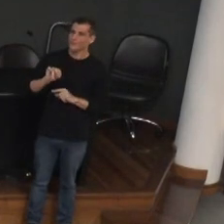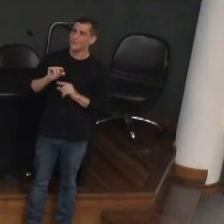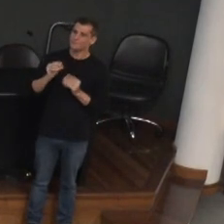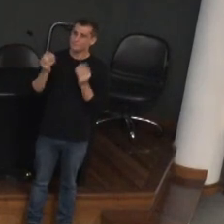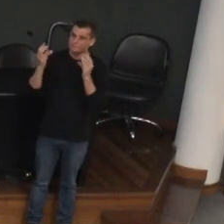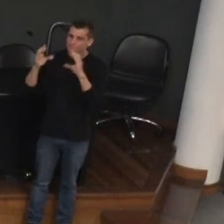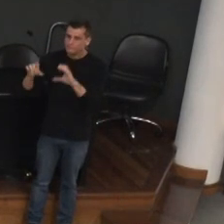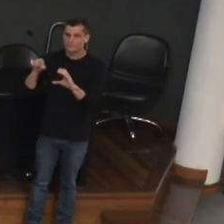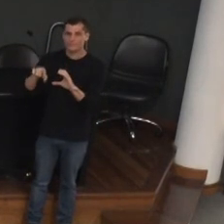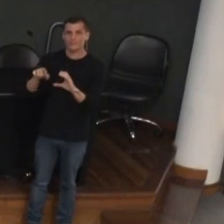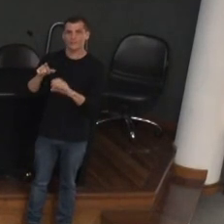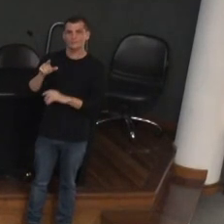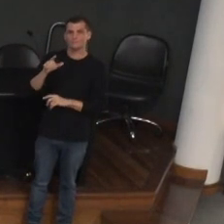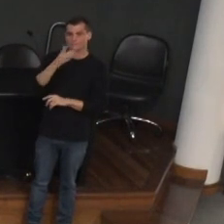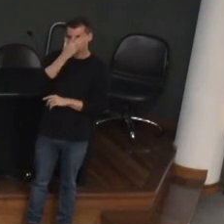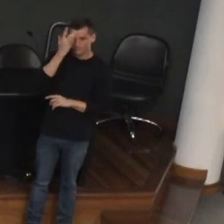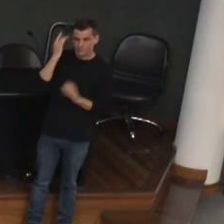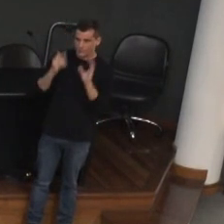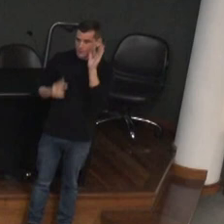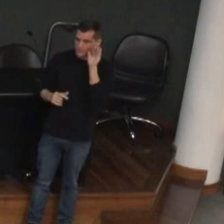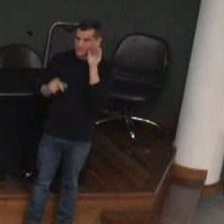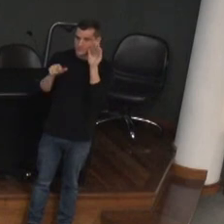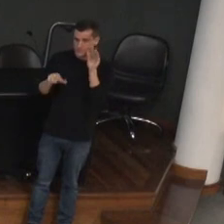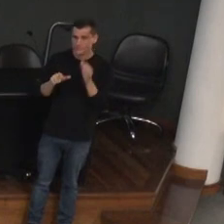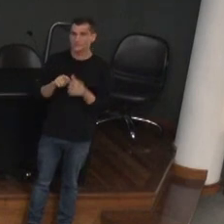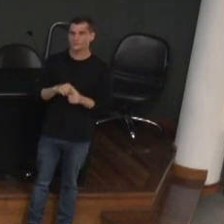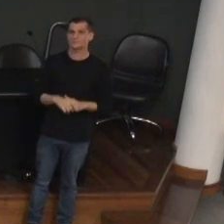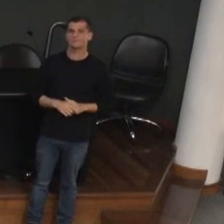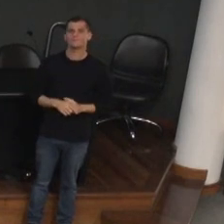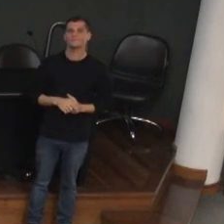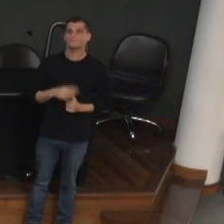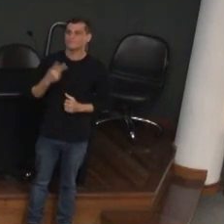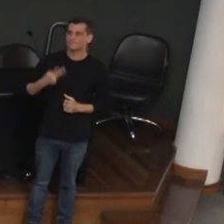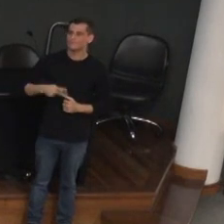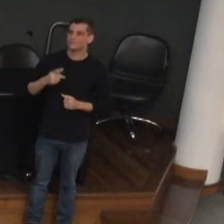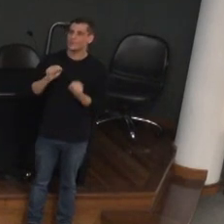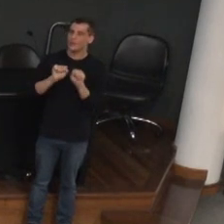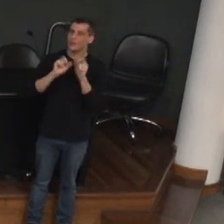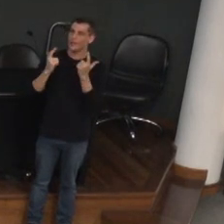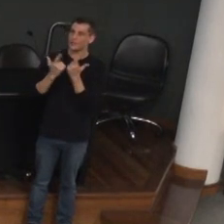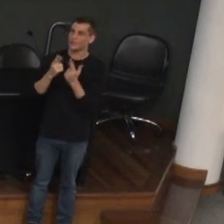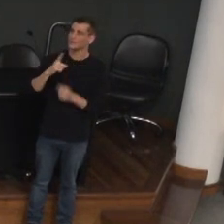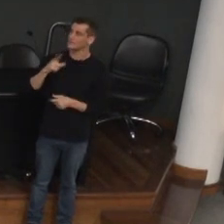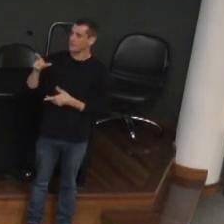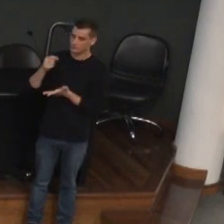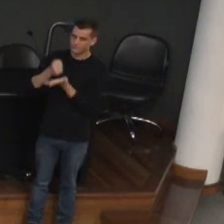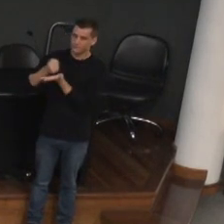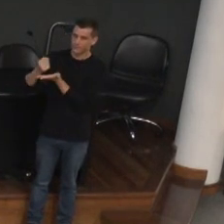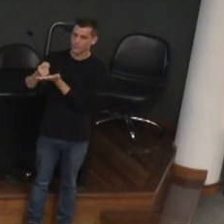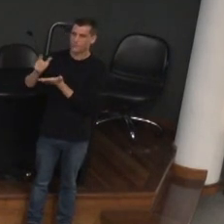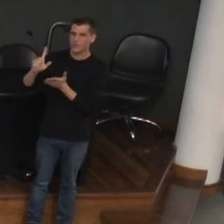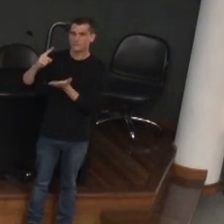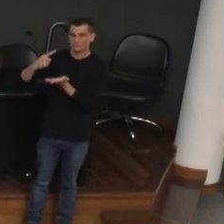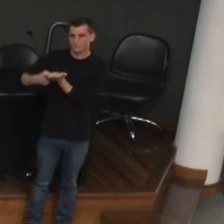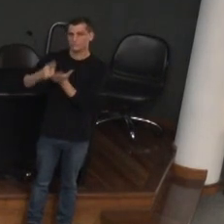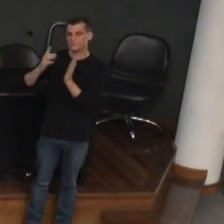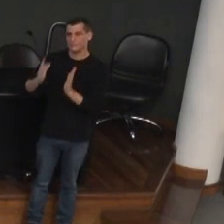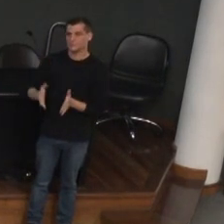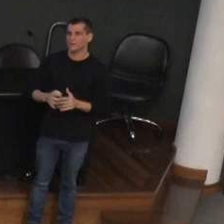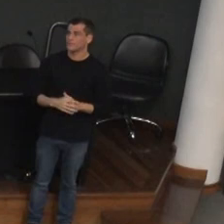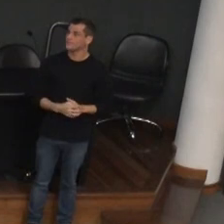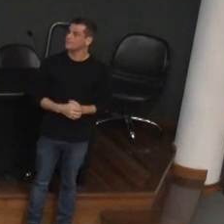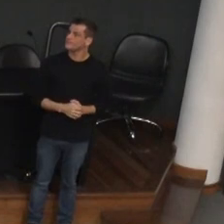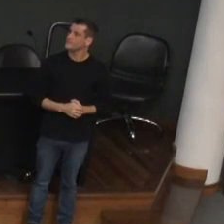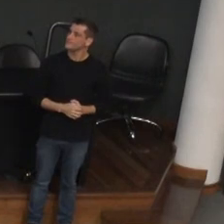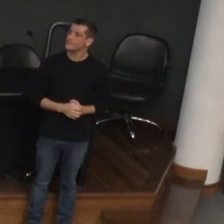posteriormente aí nas plataformas internas da casa né conforme contrato com professor Rodrigo nós Também